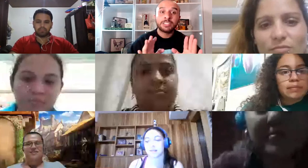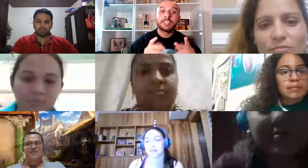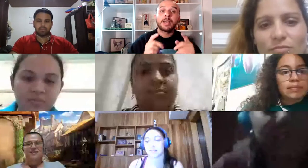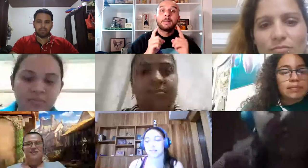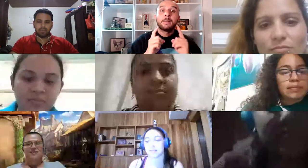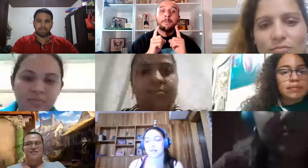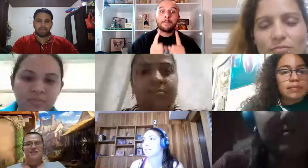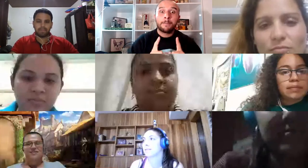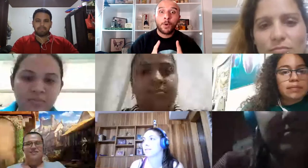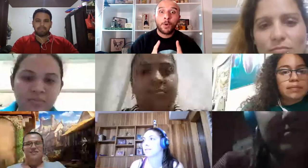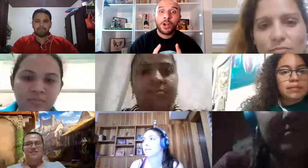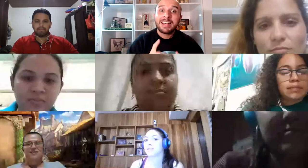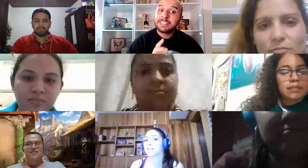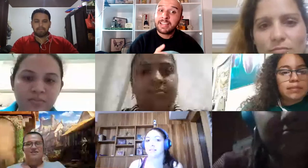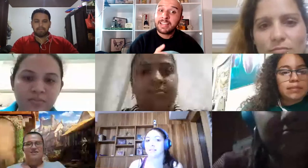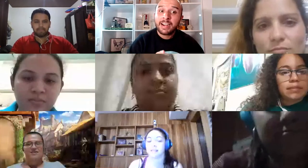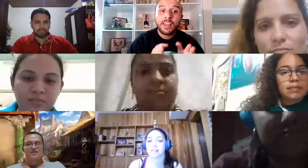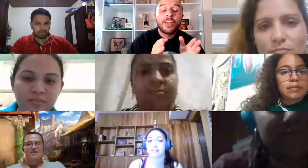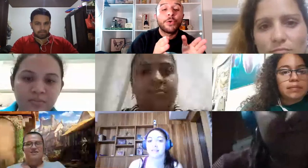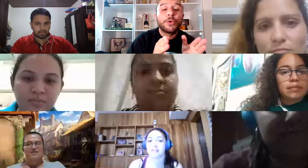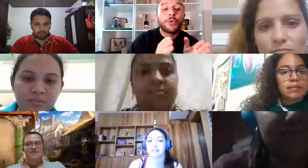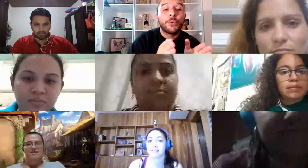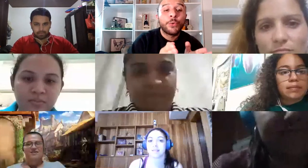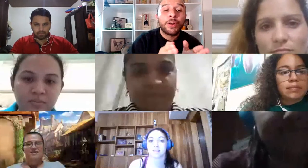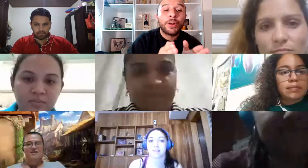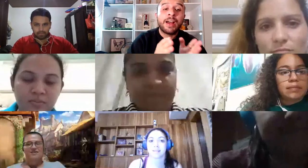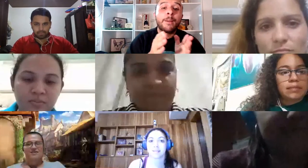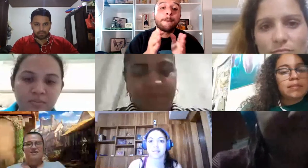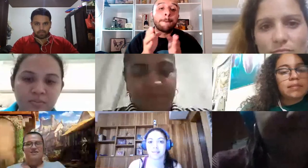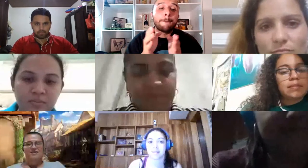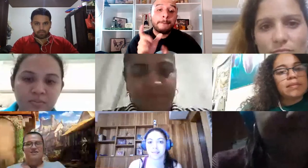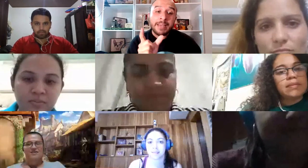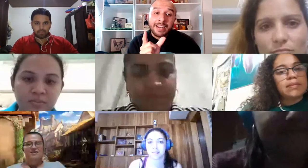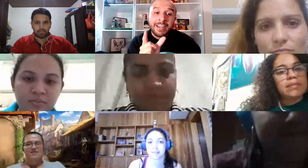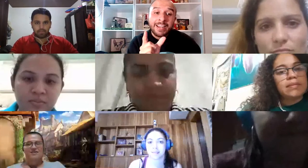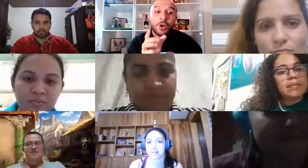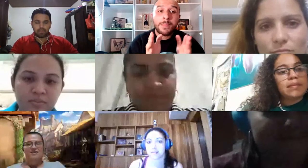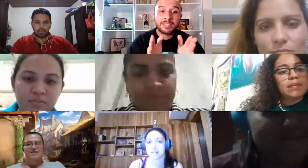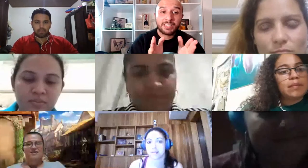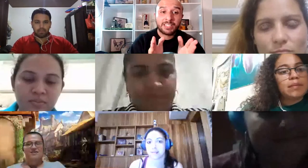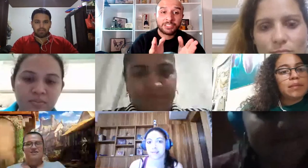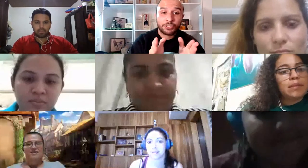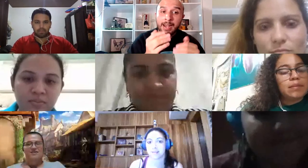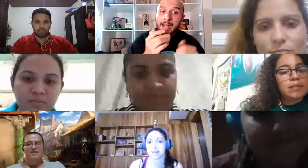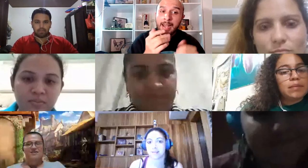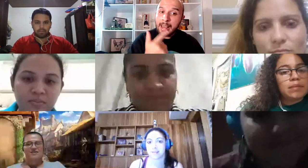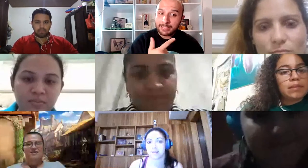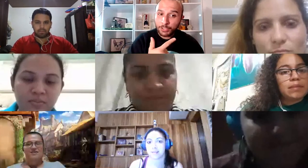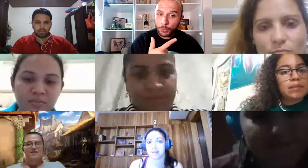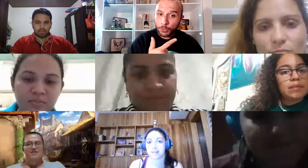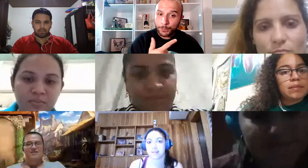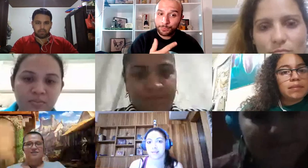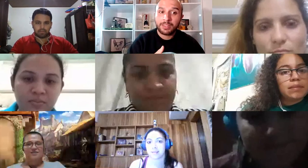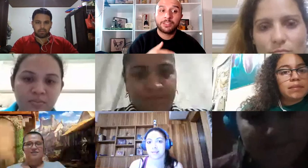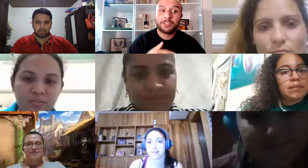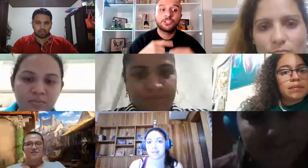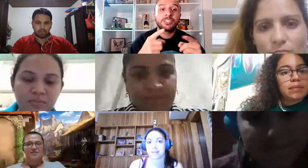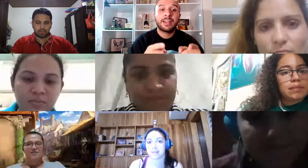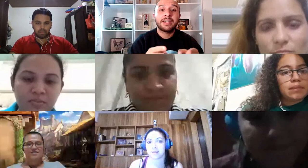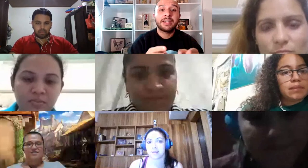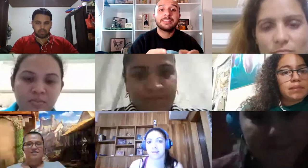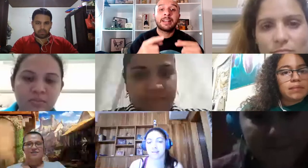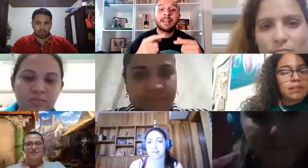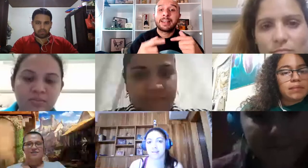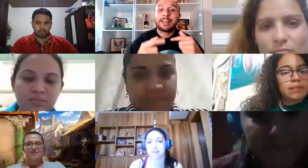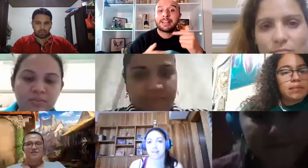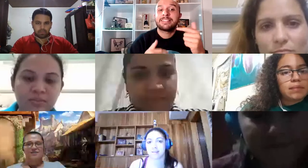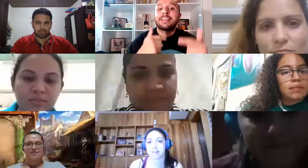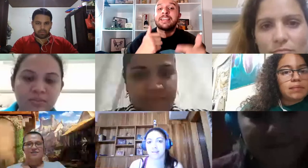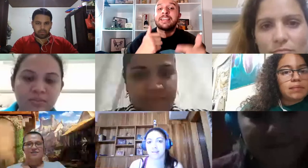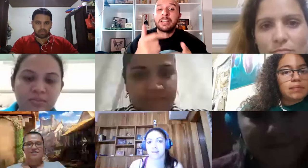Entonces, voy a hacer una mini conversación en Lesco. Y ustedes tienen que